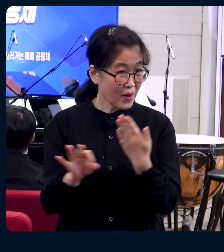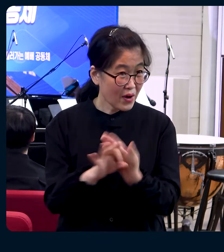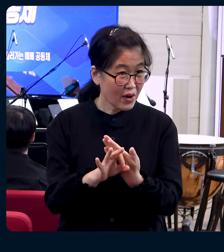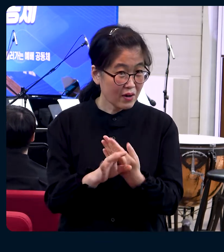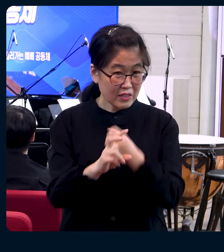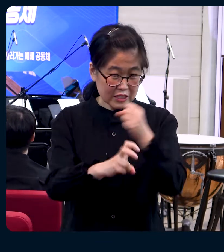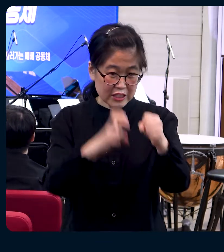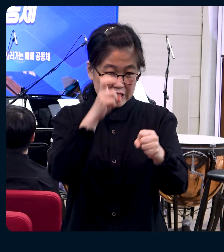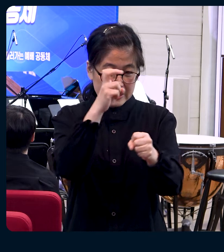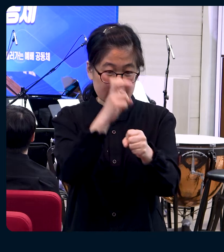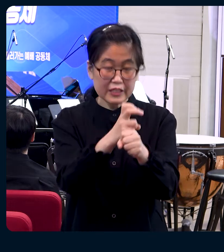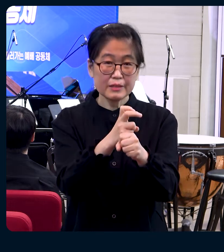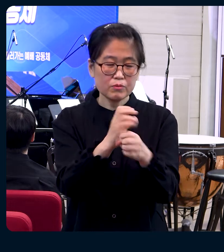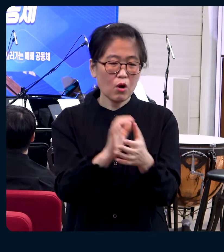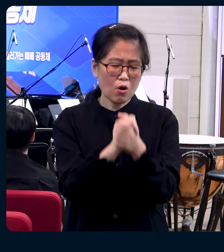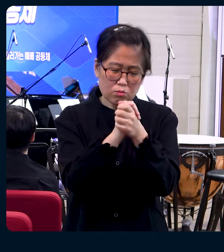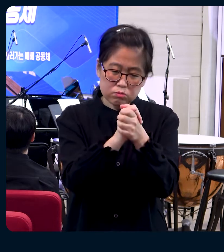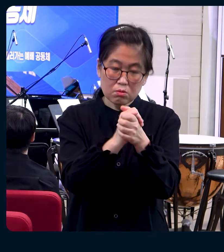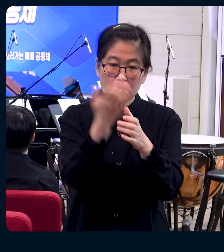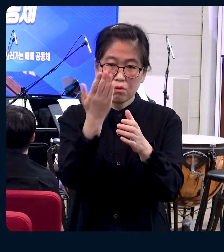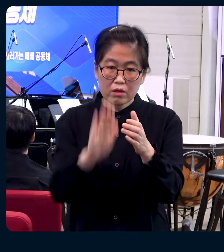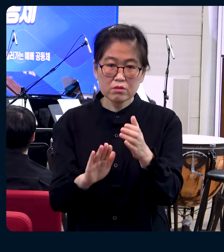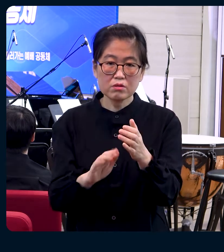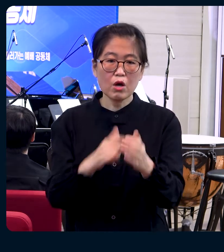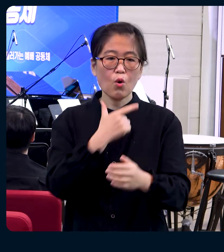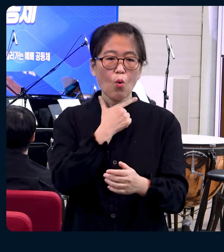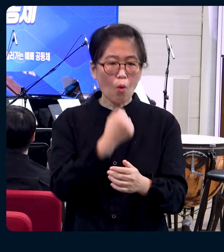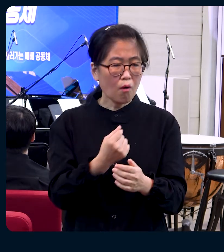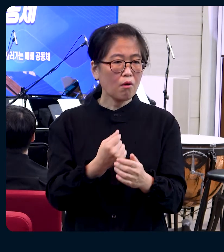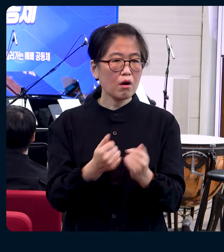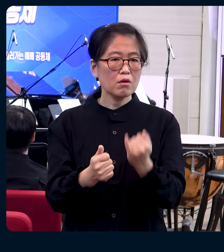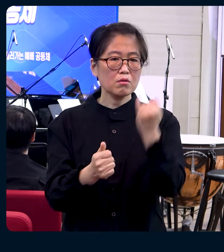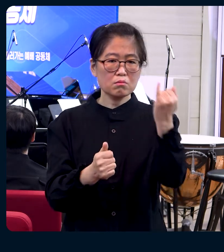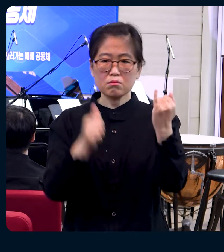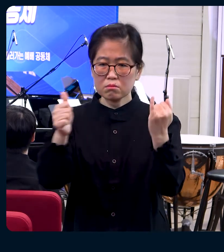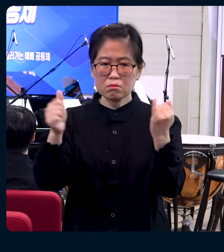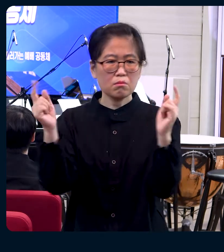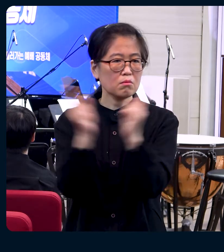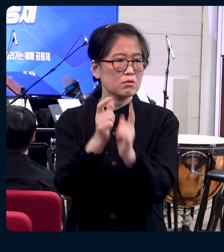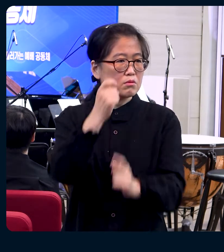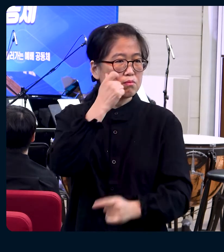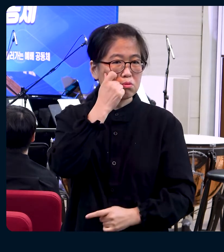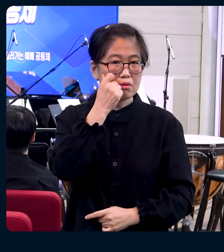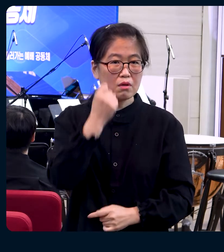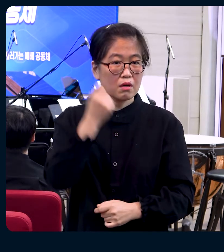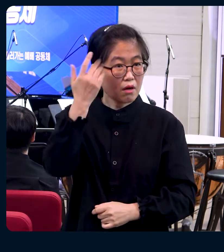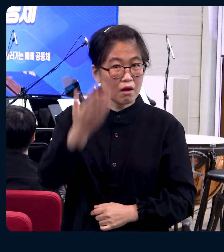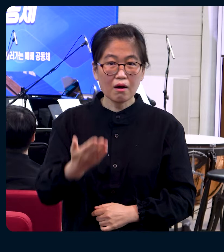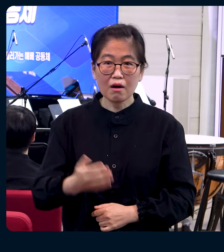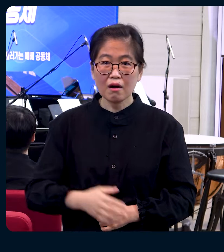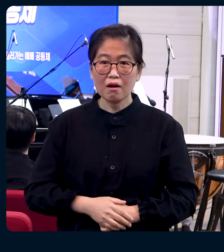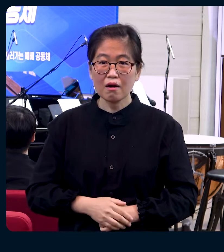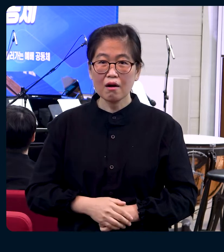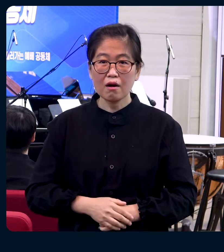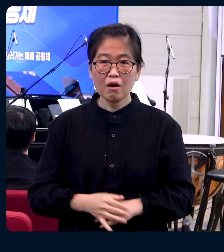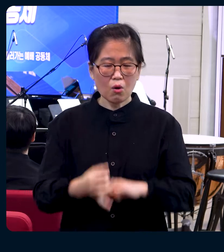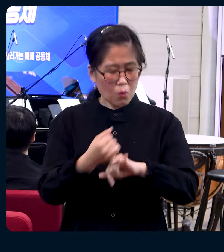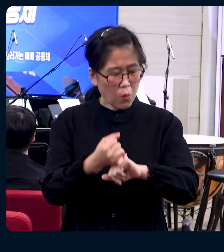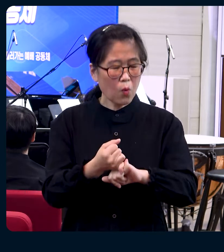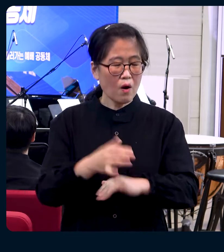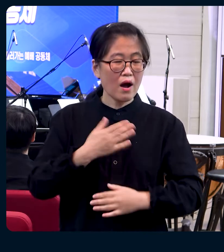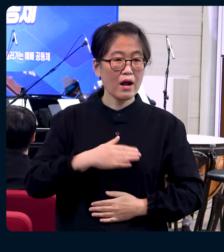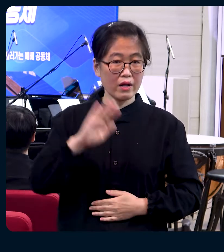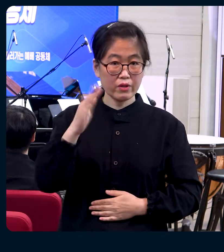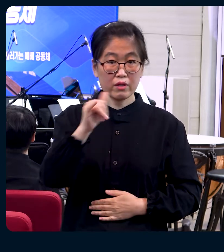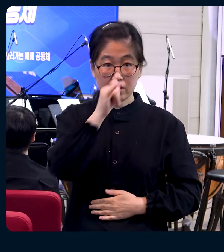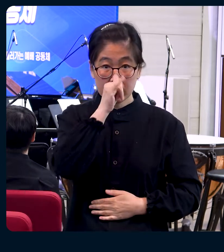그러면 20년 기도했는데 왜 우리가 원하는 대로 되지 않을까? 여러분, 자녀의 결혼을 위해서 기도하는 분들은 이걸 반드시 하셔야